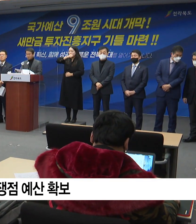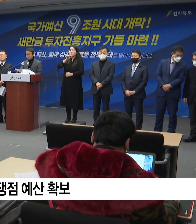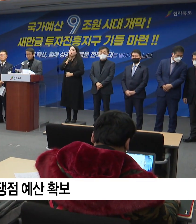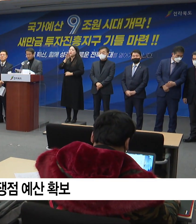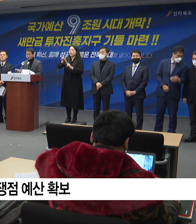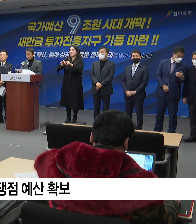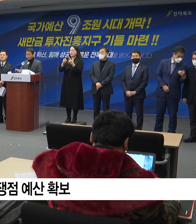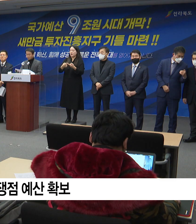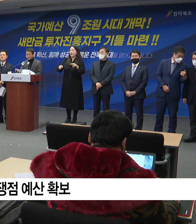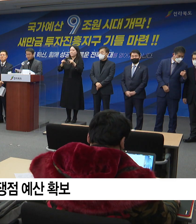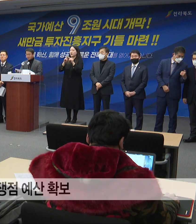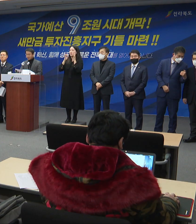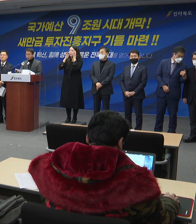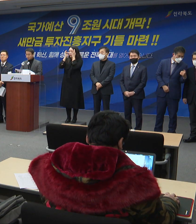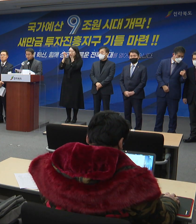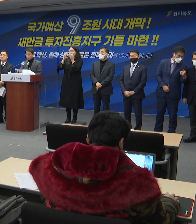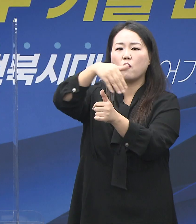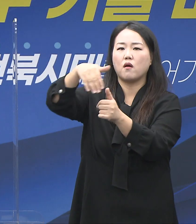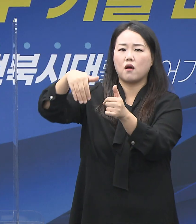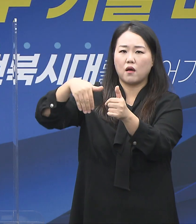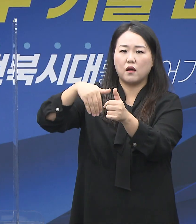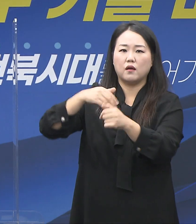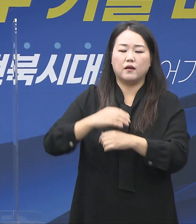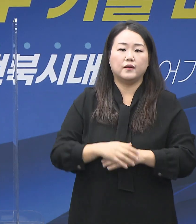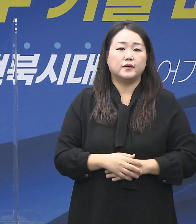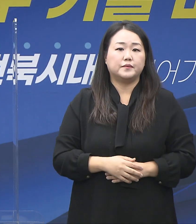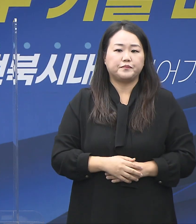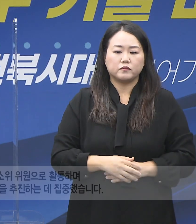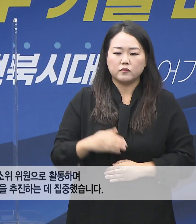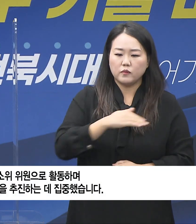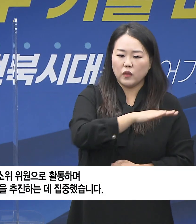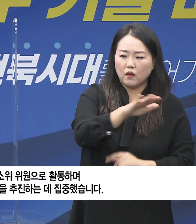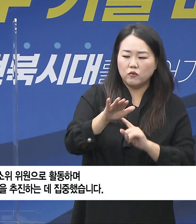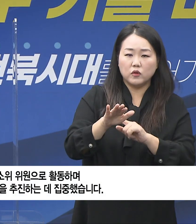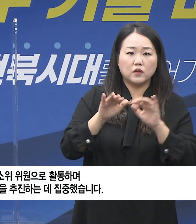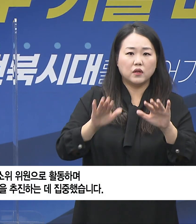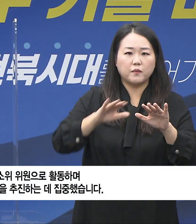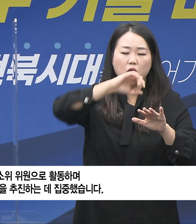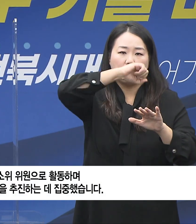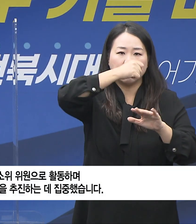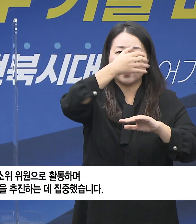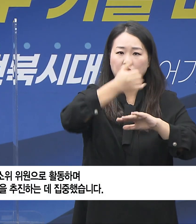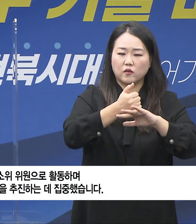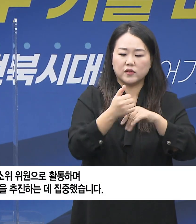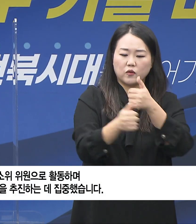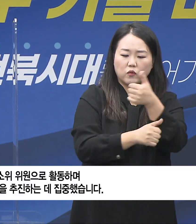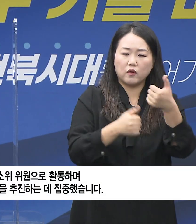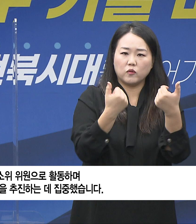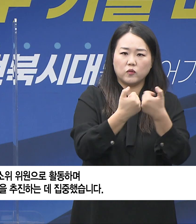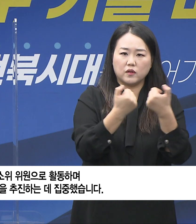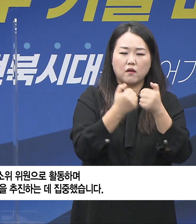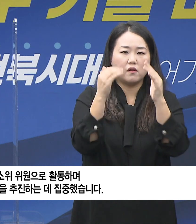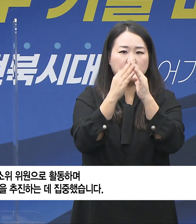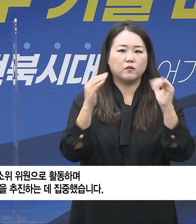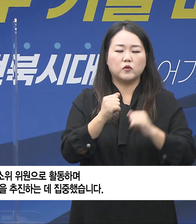예산을 확보했다고 자평했습니다. 저희들은 이번 예결위에서 전북을